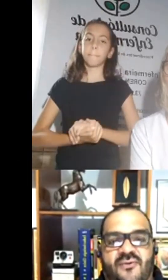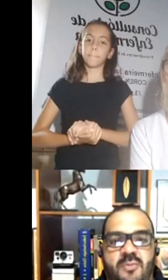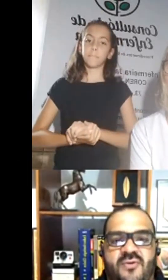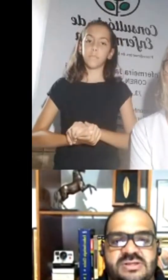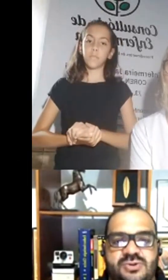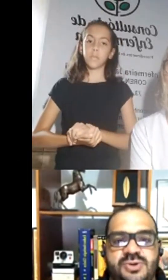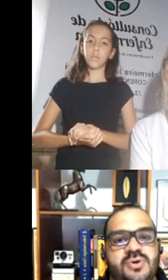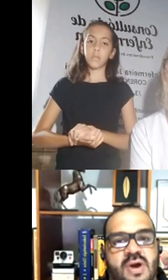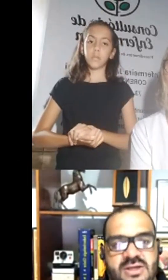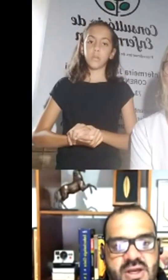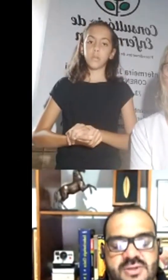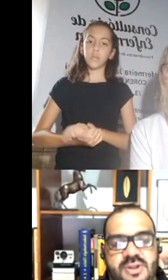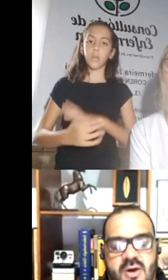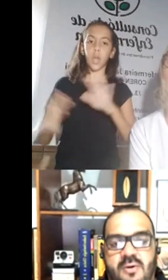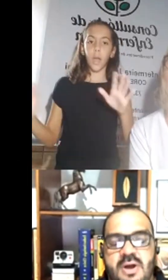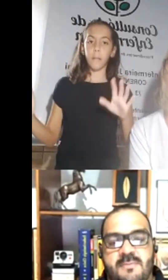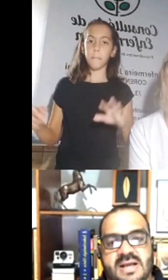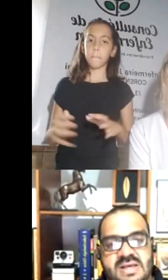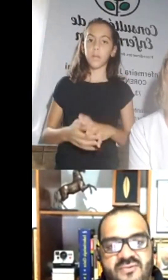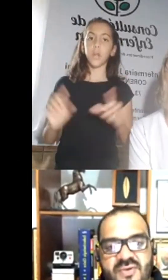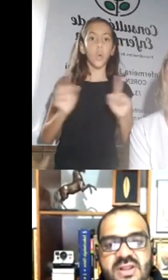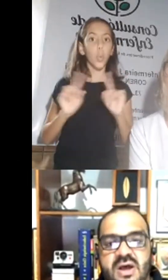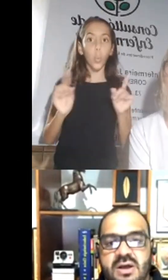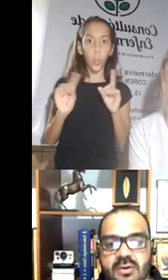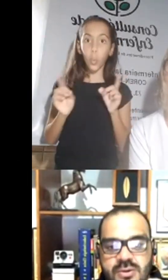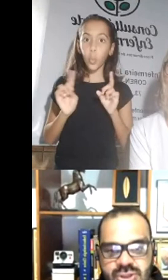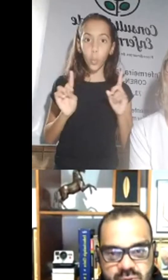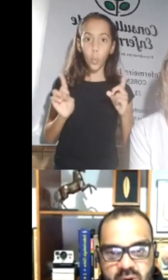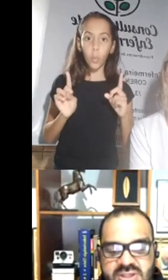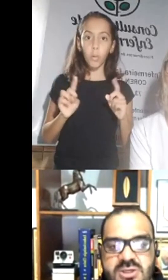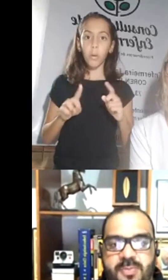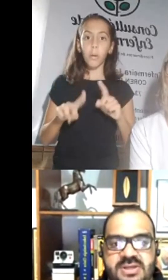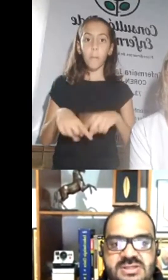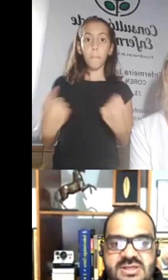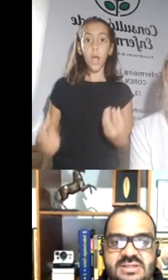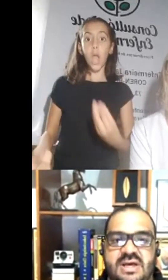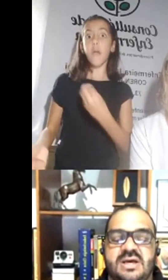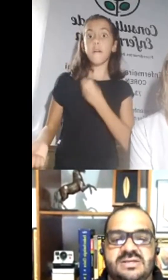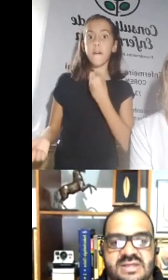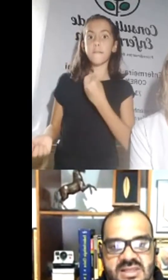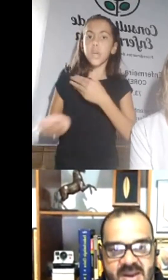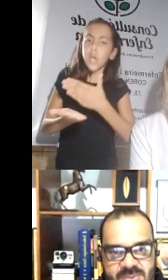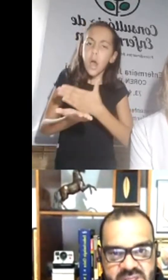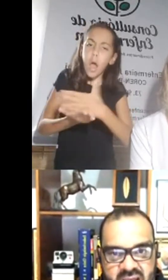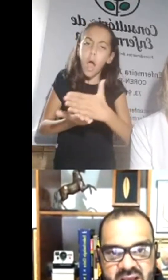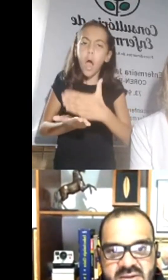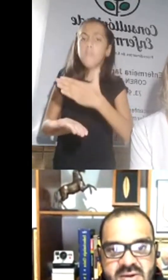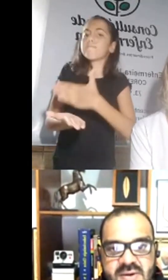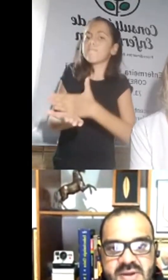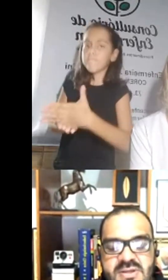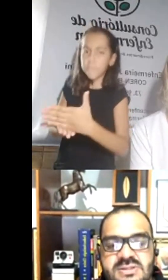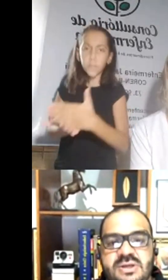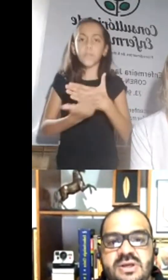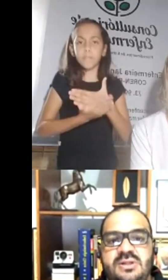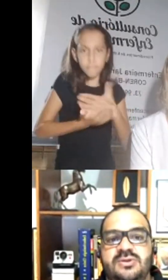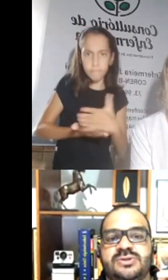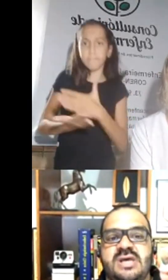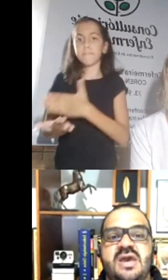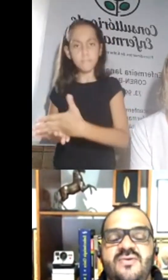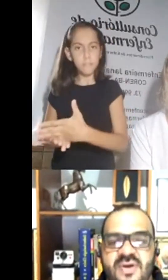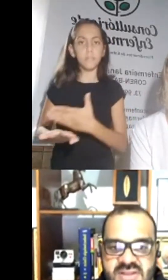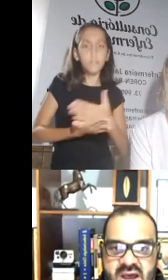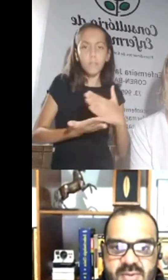qualquer forma e fazer tudo de qualquer jeito. Não. Mas a vida continua. A gente precisa se adaptar e